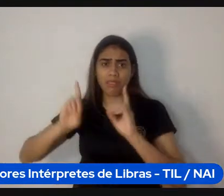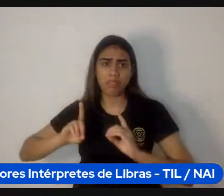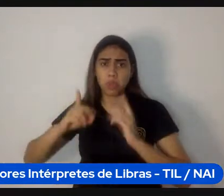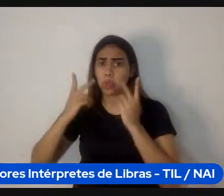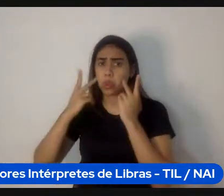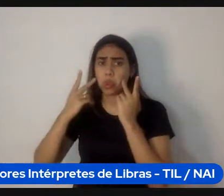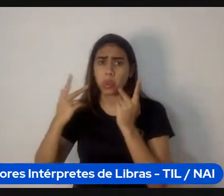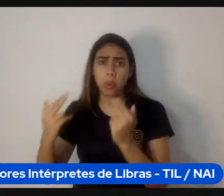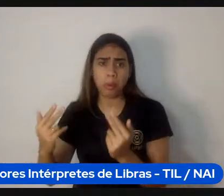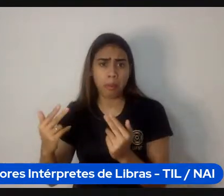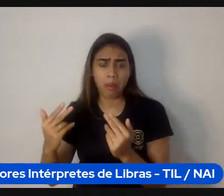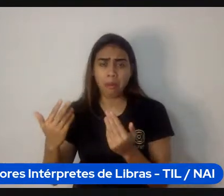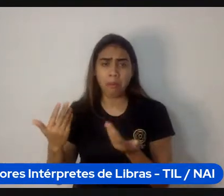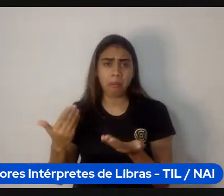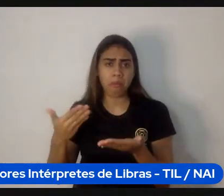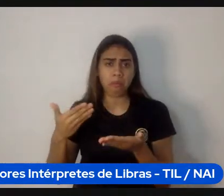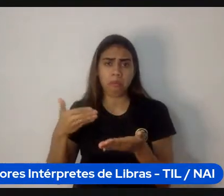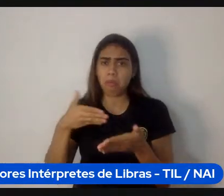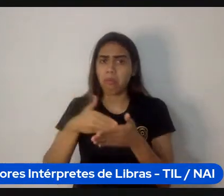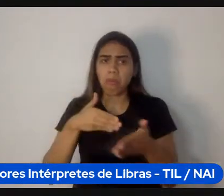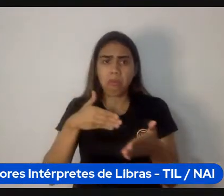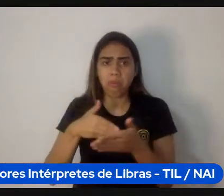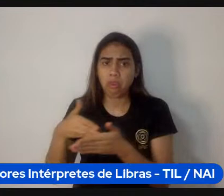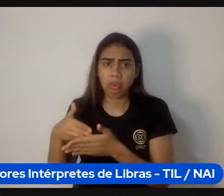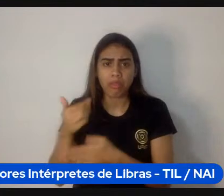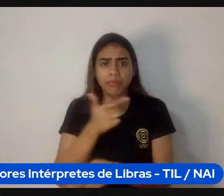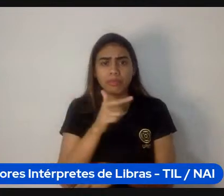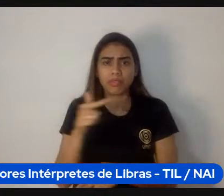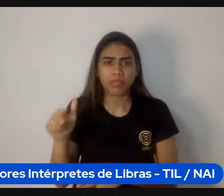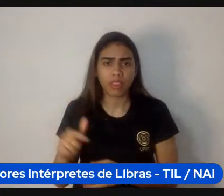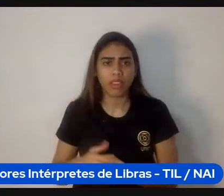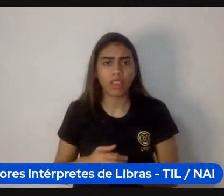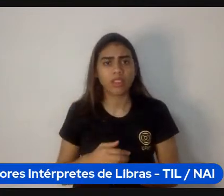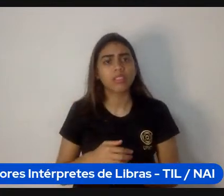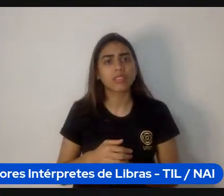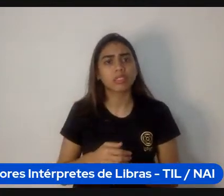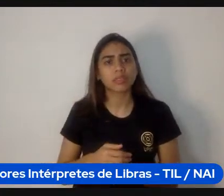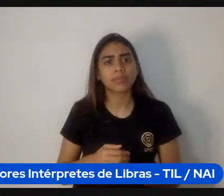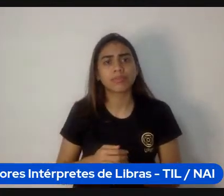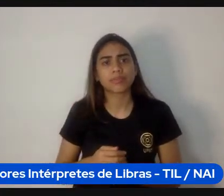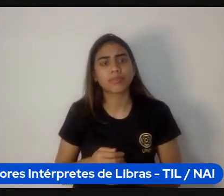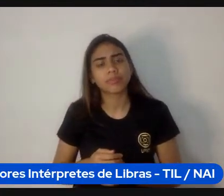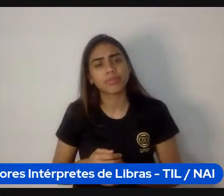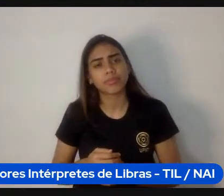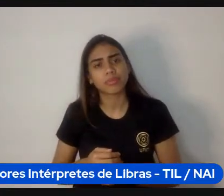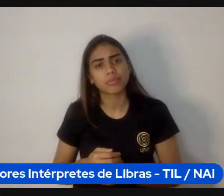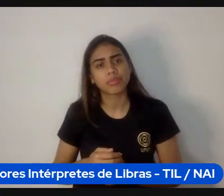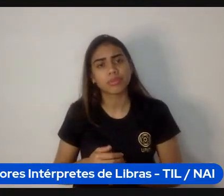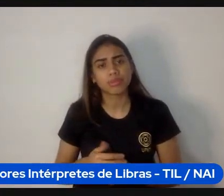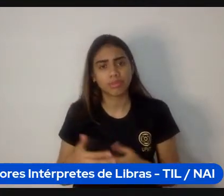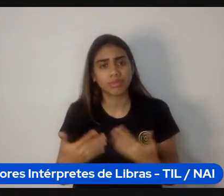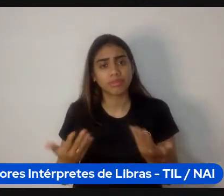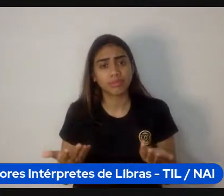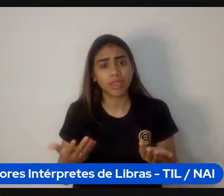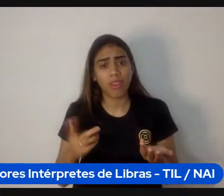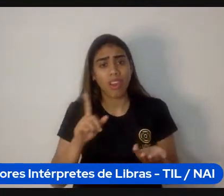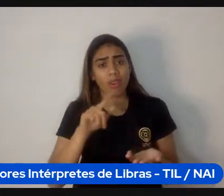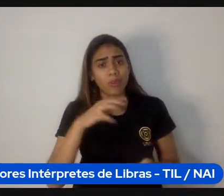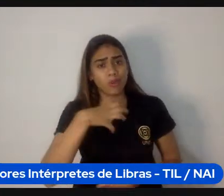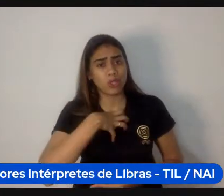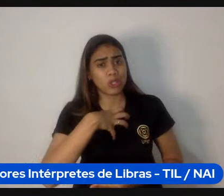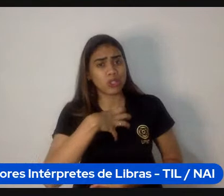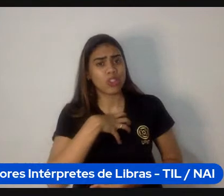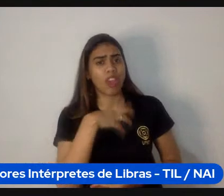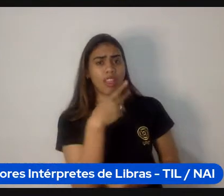me chamou a atenção. Como a criança vê os seus pares, ou seu par, né? O seu colega